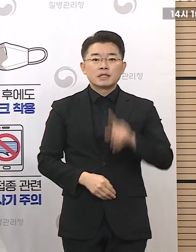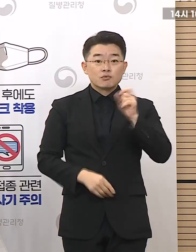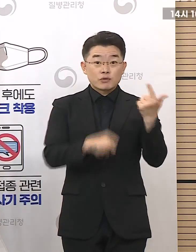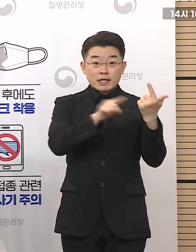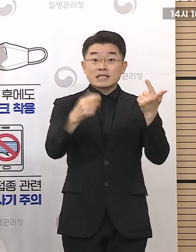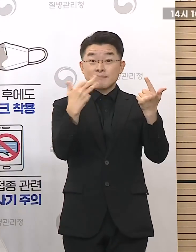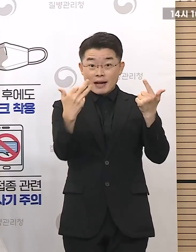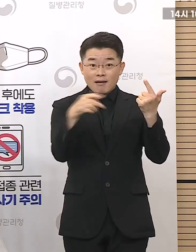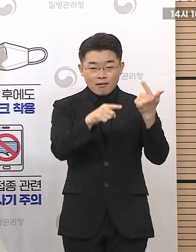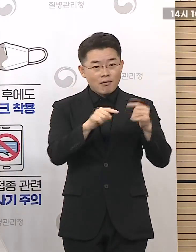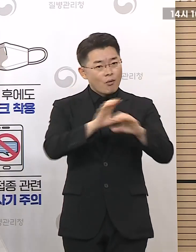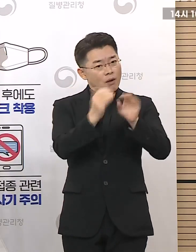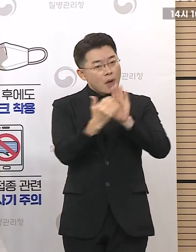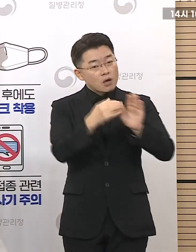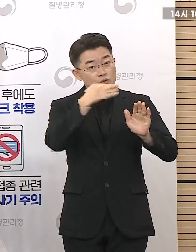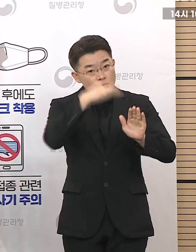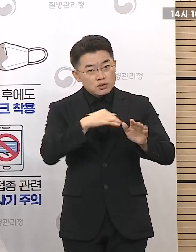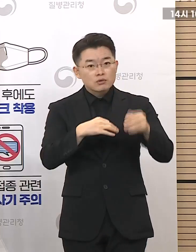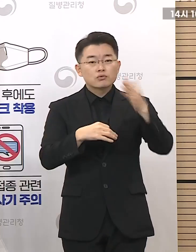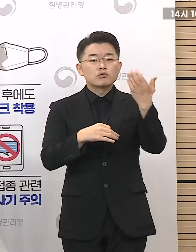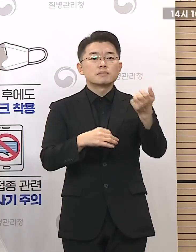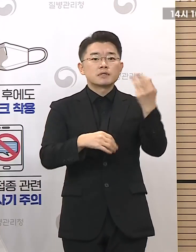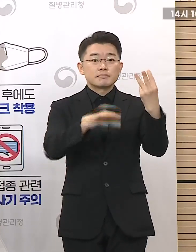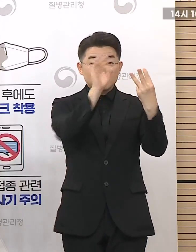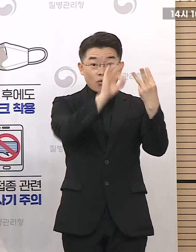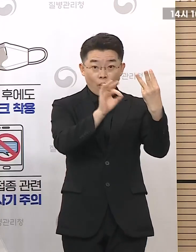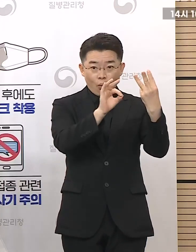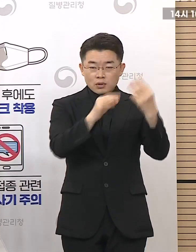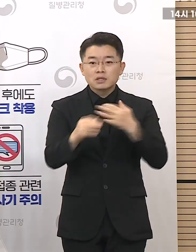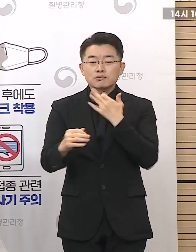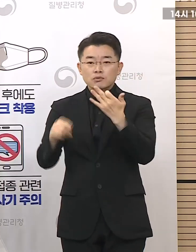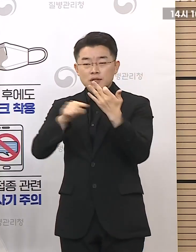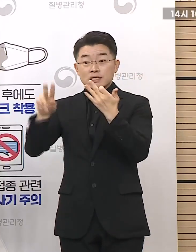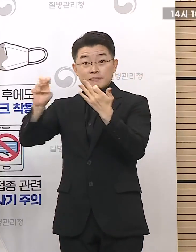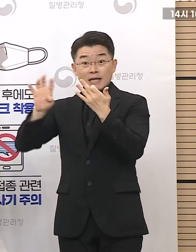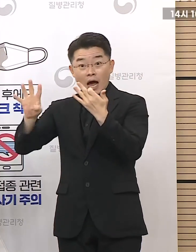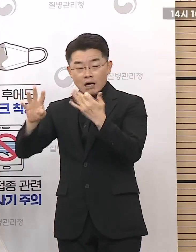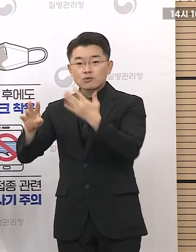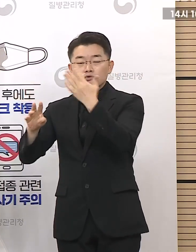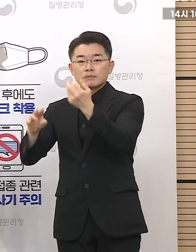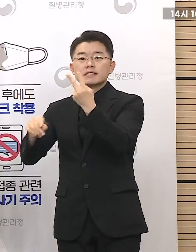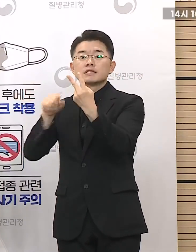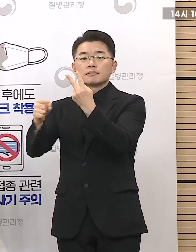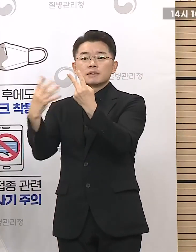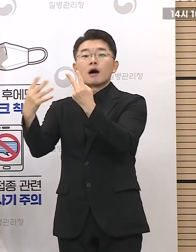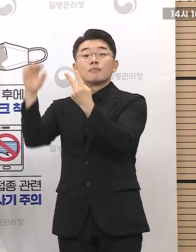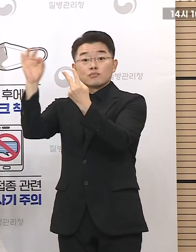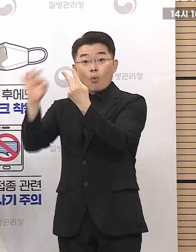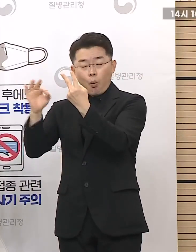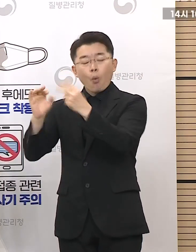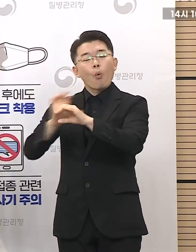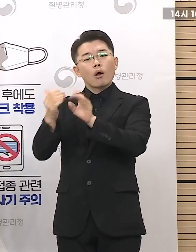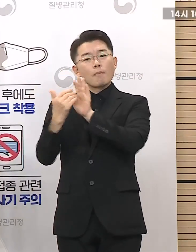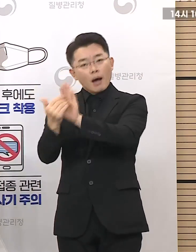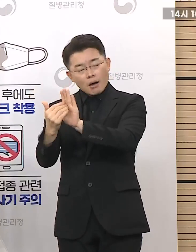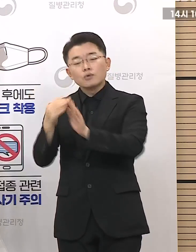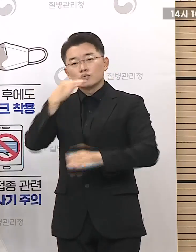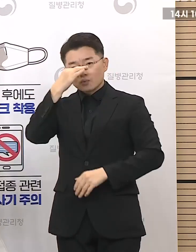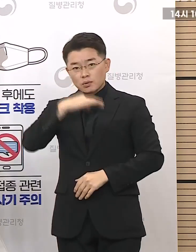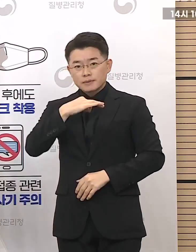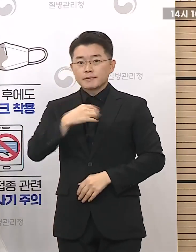16세에서 18세는 98.4%, 19세에서 24세는 92.4%의 감염 예방